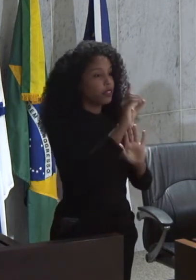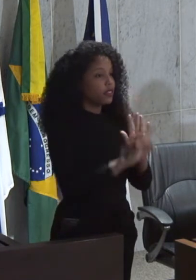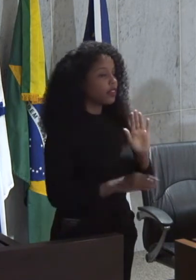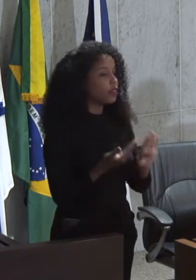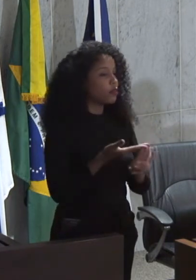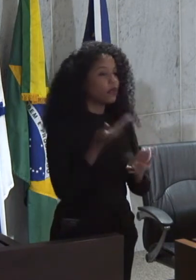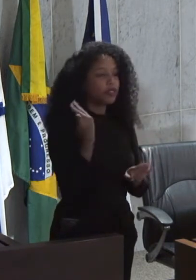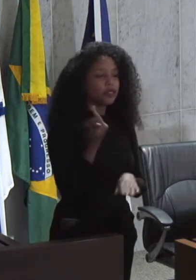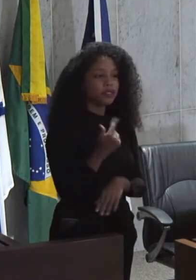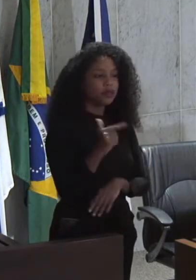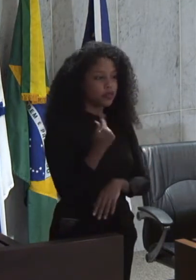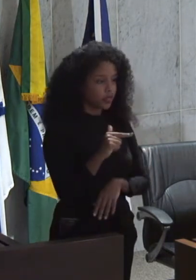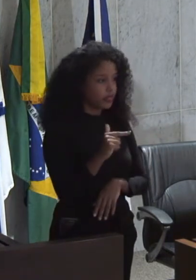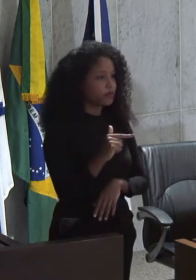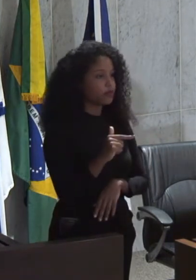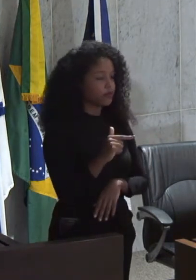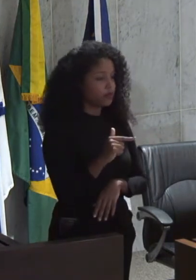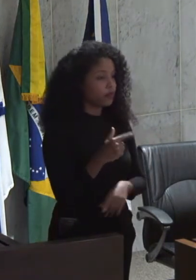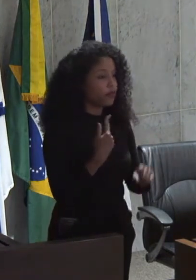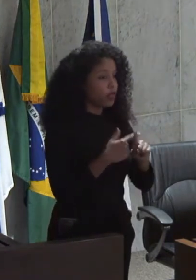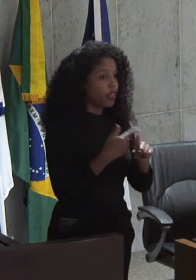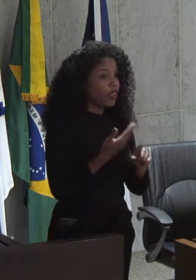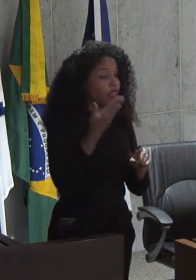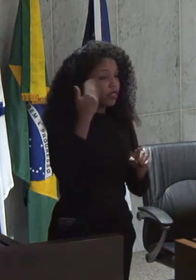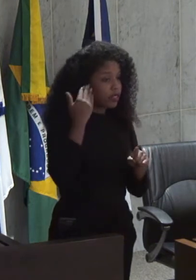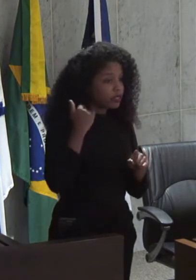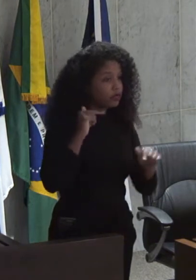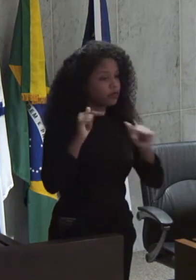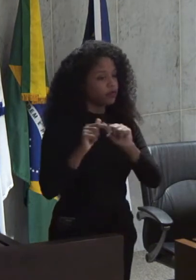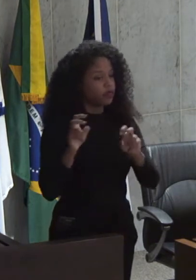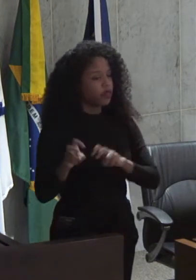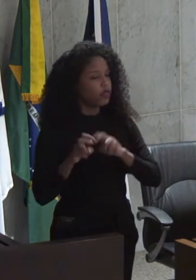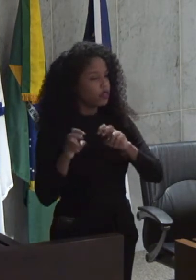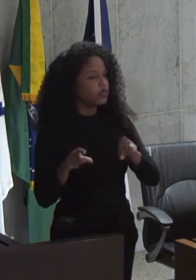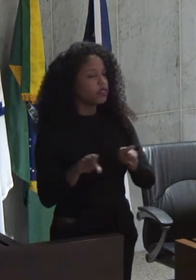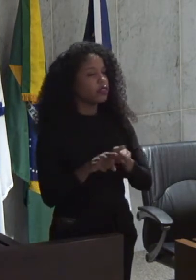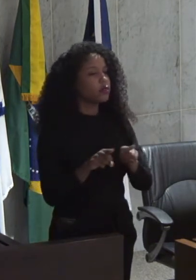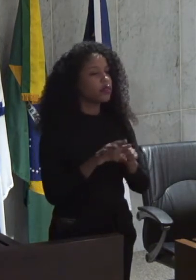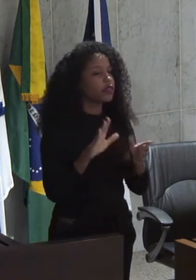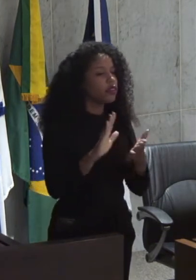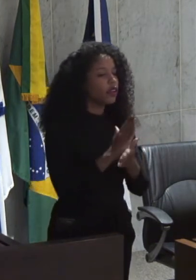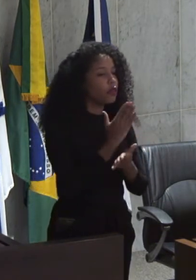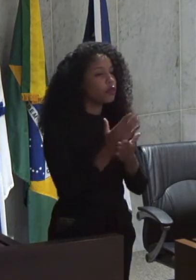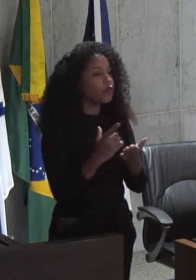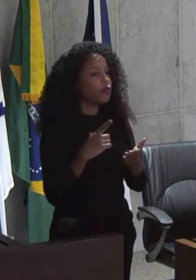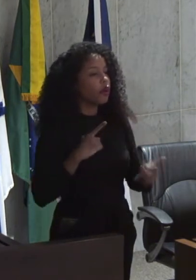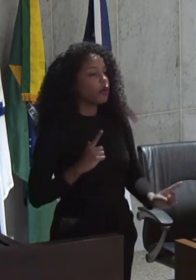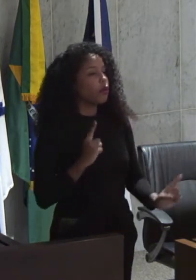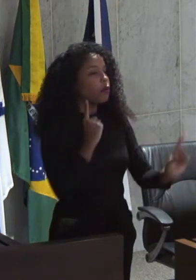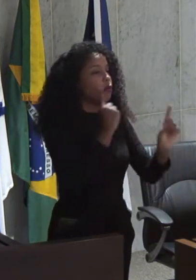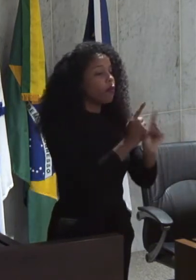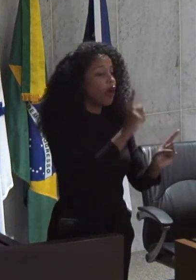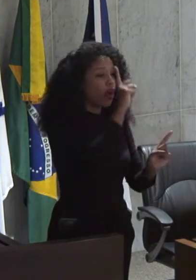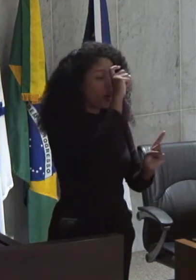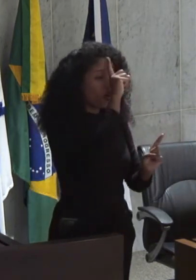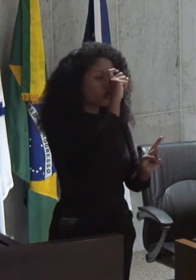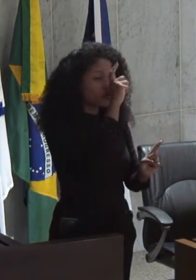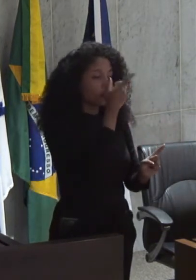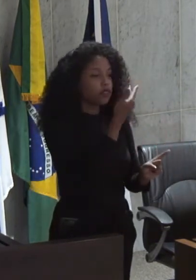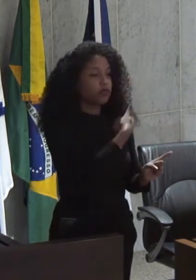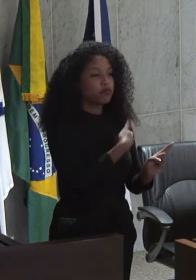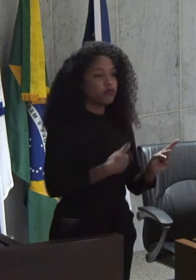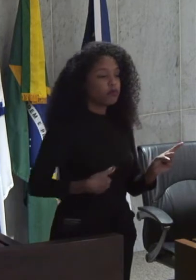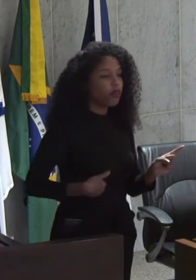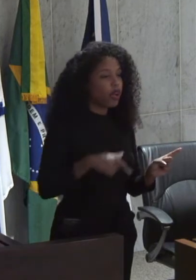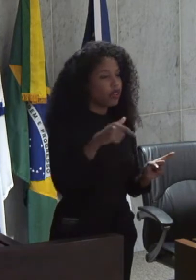todos sabiam, além dos trabalhadores rurais em relação à Previdência, mas alguns que iam buscar atendimento nos hospitais públicos do Brasil como um todo,